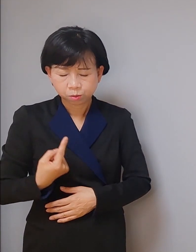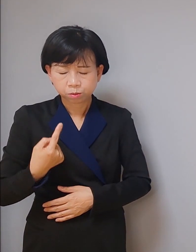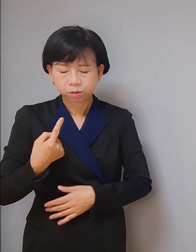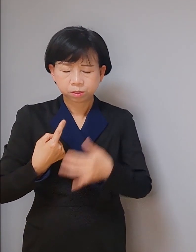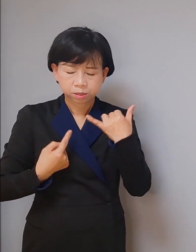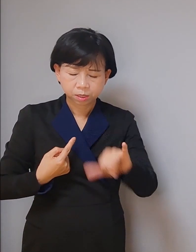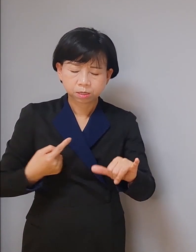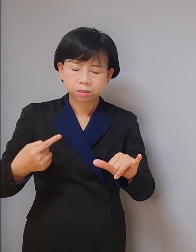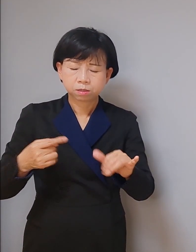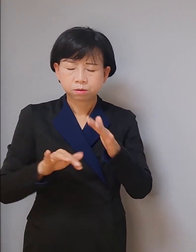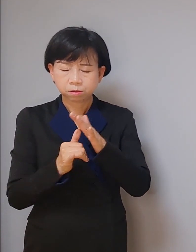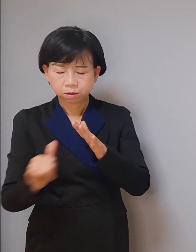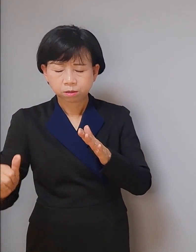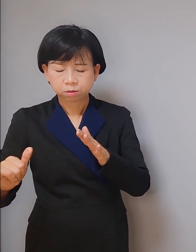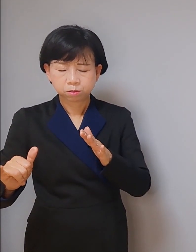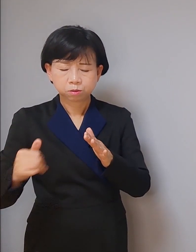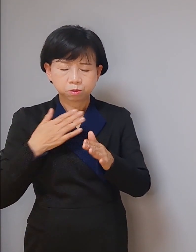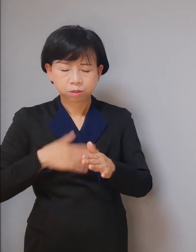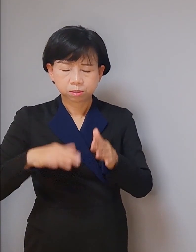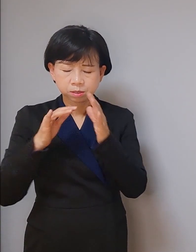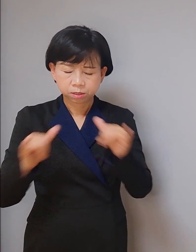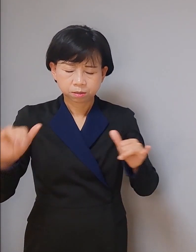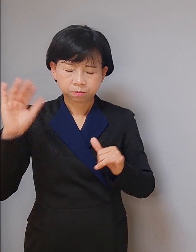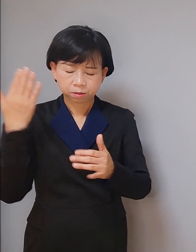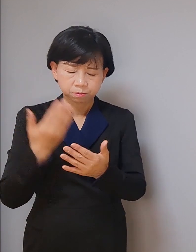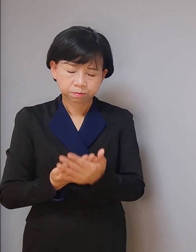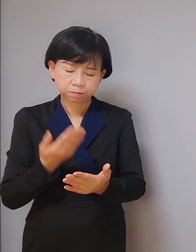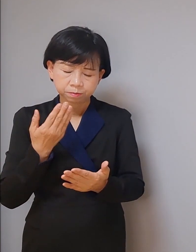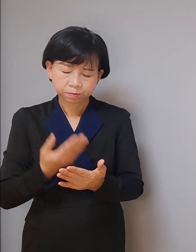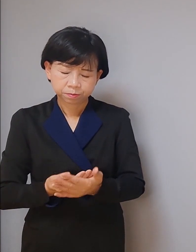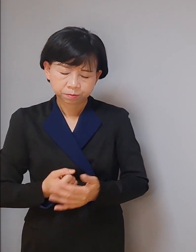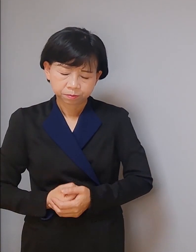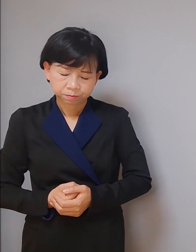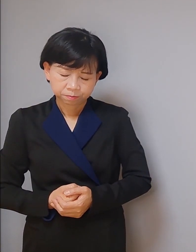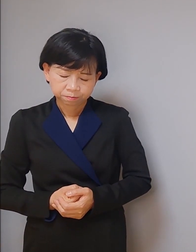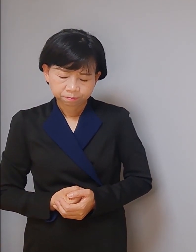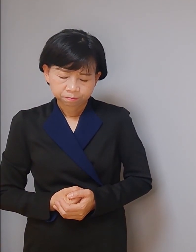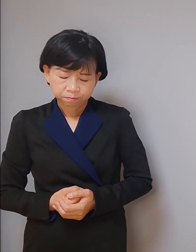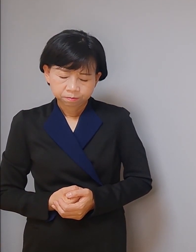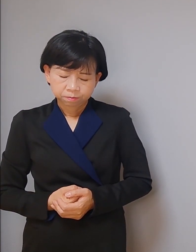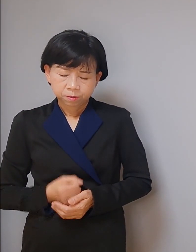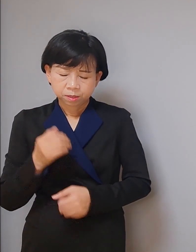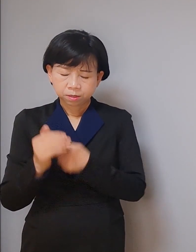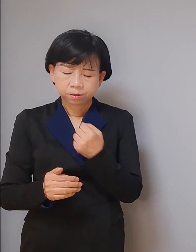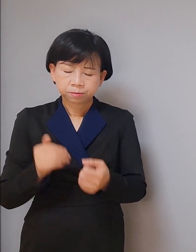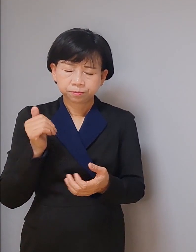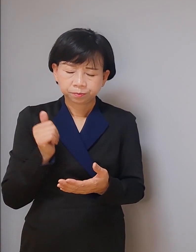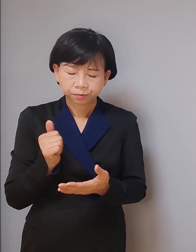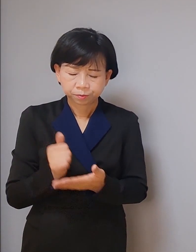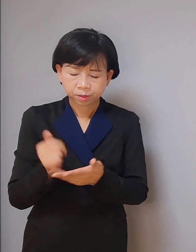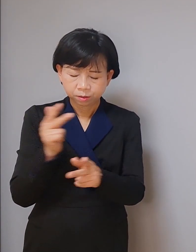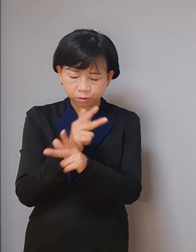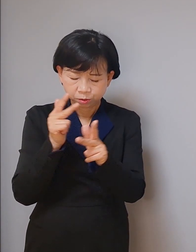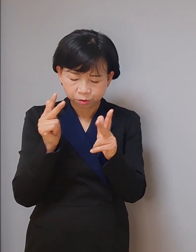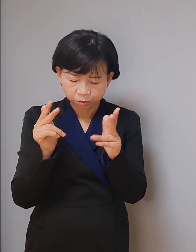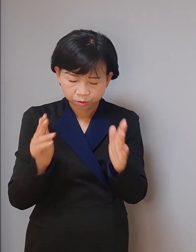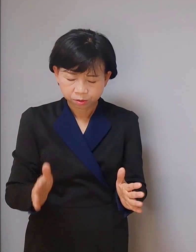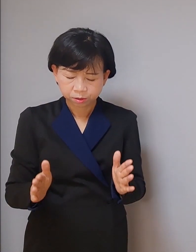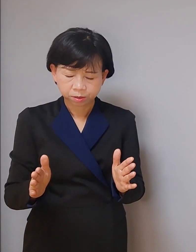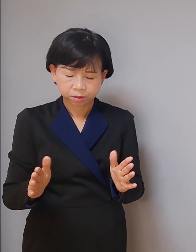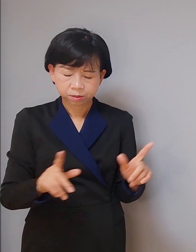우리의 자녀들, 우리의 가족들, 우리의 지인들 되게 하여 주시옵소서. 하나님, 한 주간을